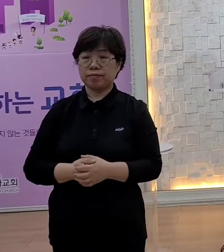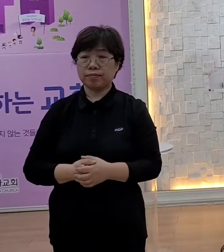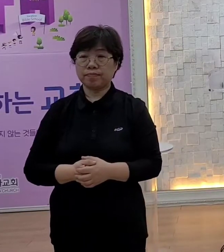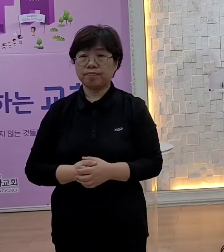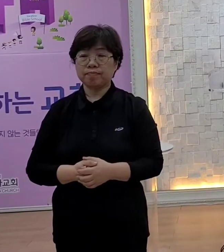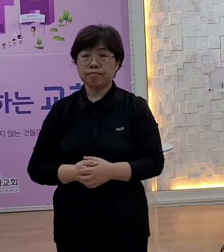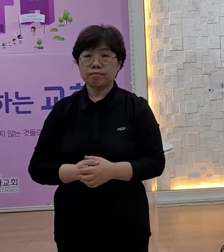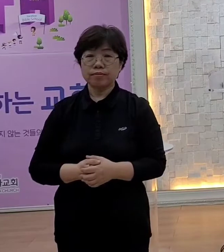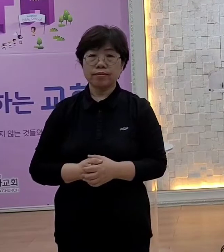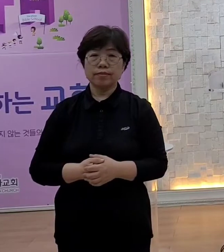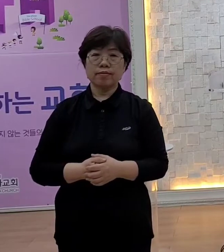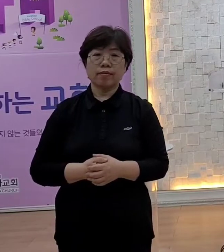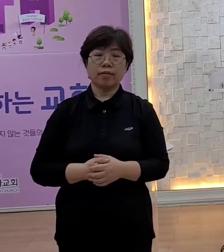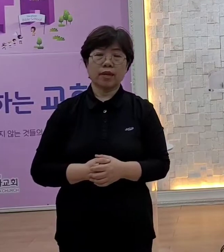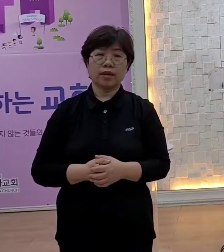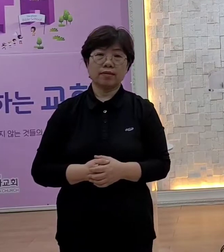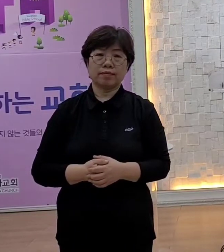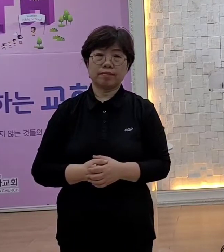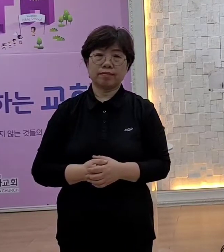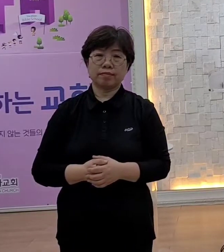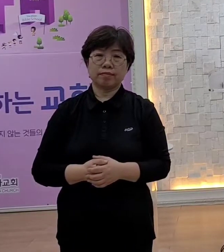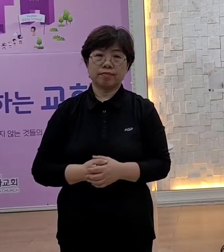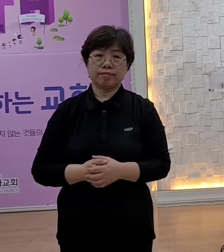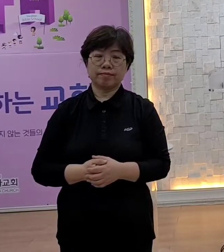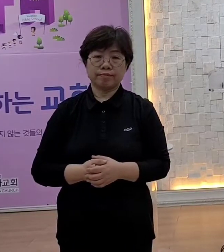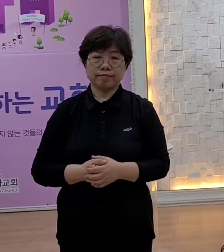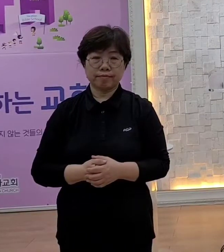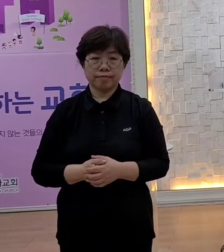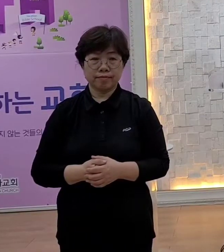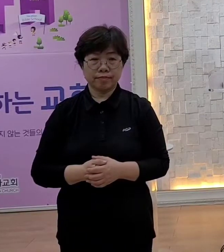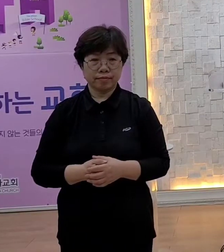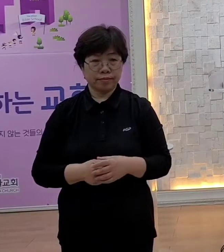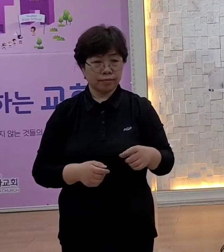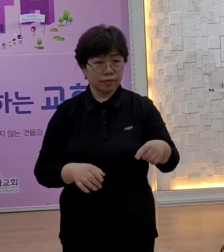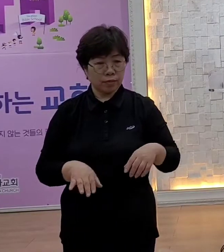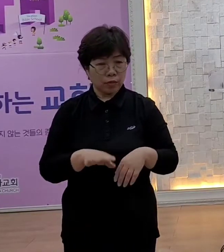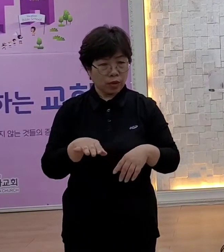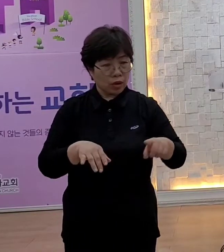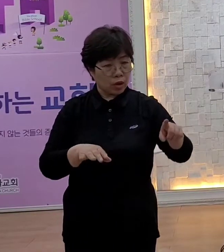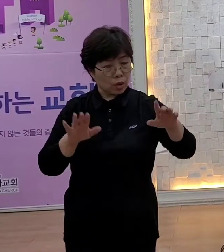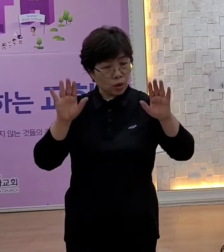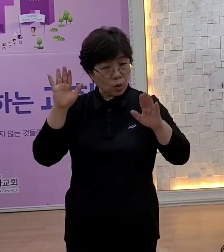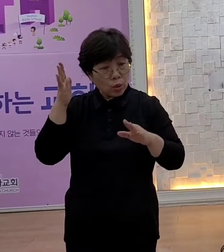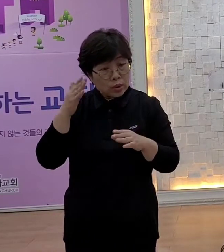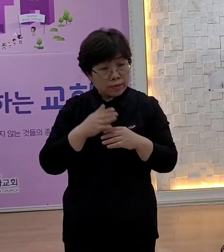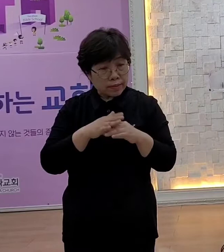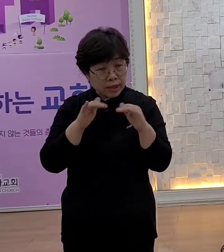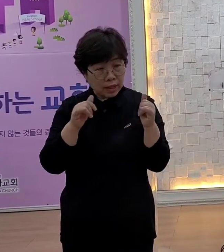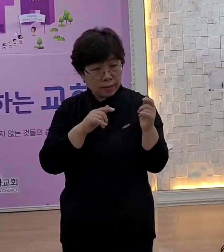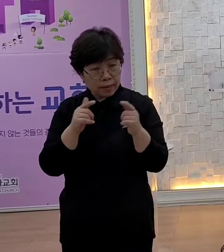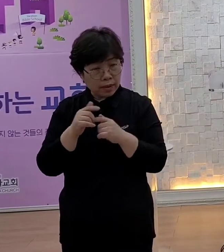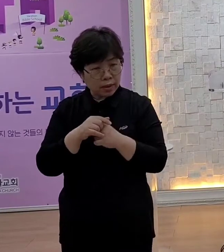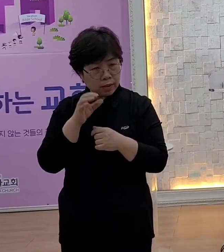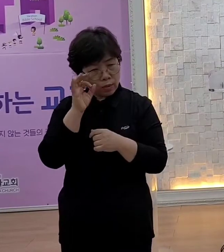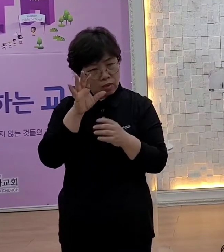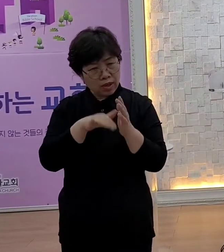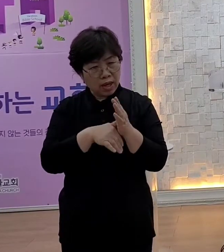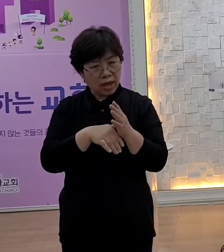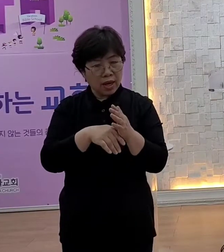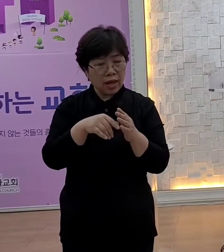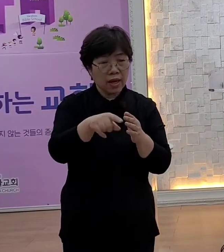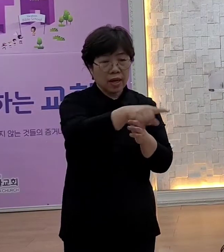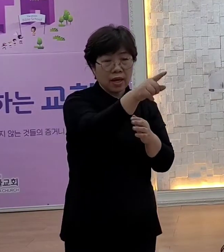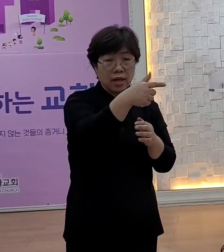저를 비롯해서 이 니느웨 백성이 회개한 이 장면을 통해서 아마 조금 오늘 제 설교를 들으면서